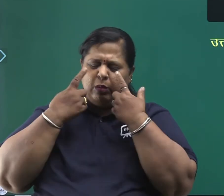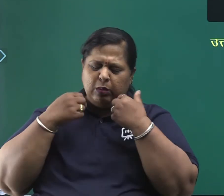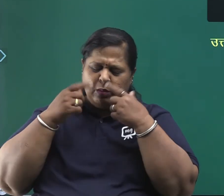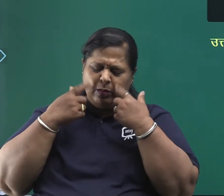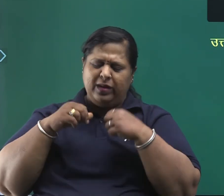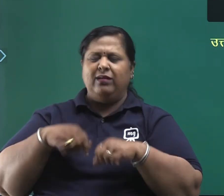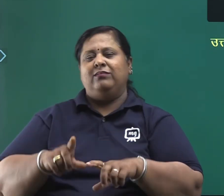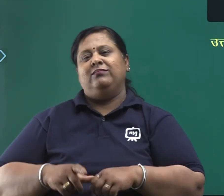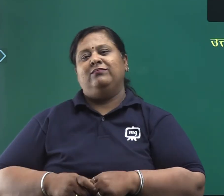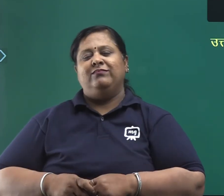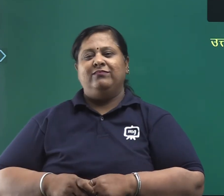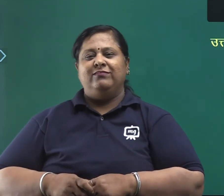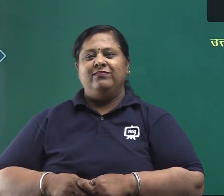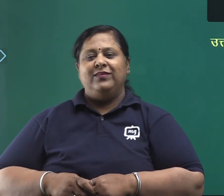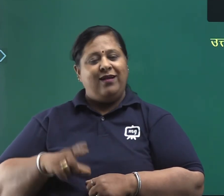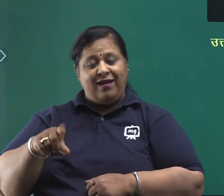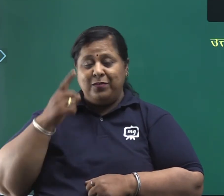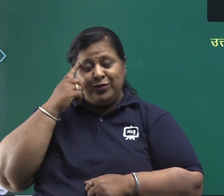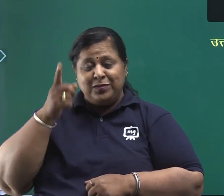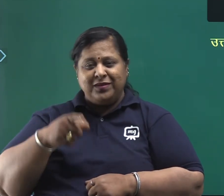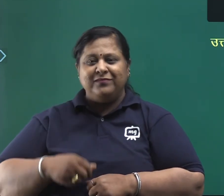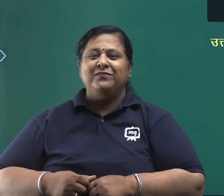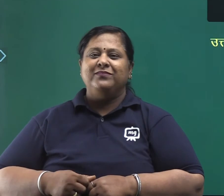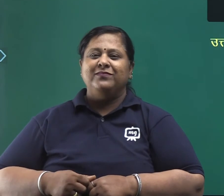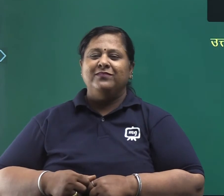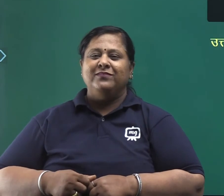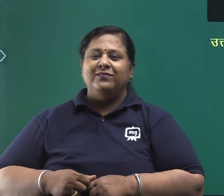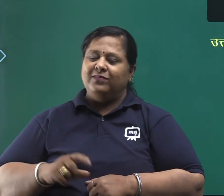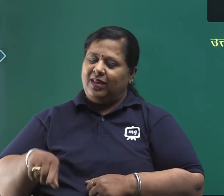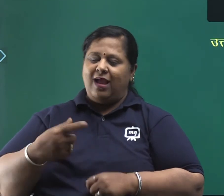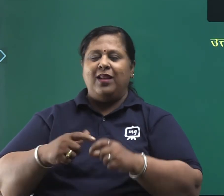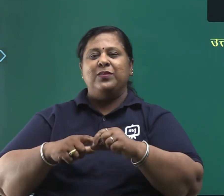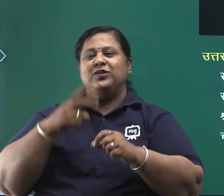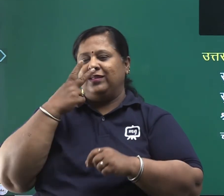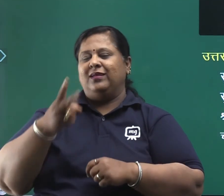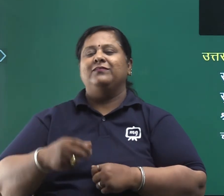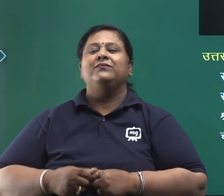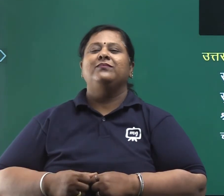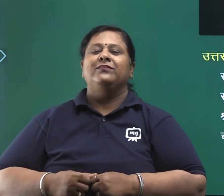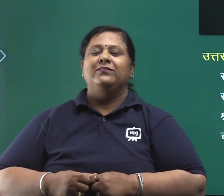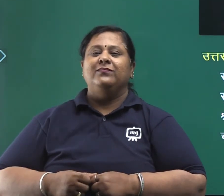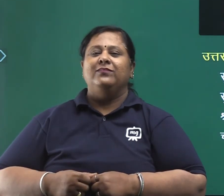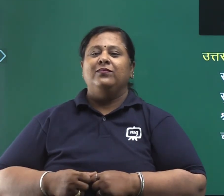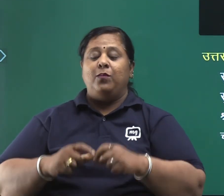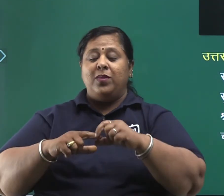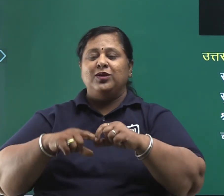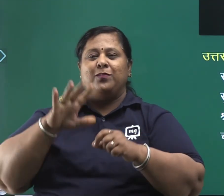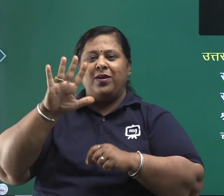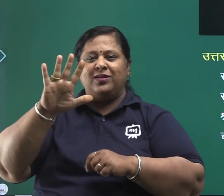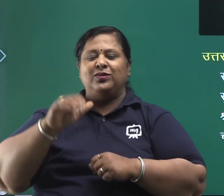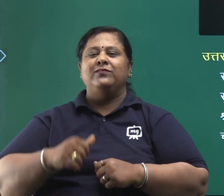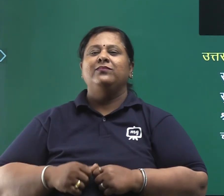पड़े। आया बच्चों समझ में? आगे का प्रश्न देखते हैं। प्रश्न 5।